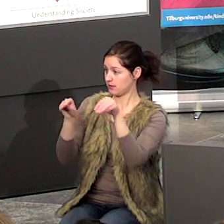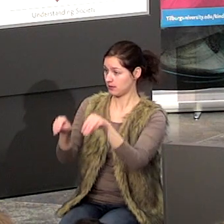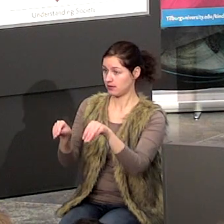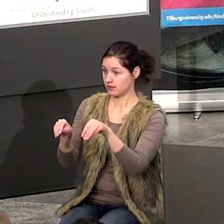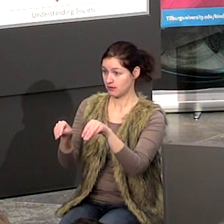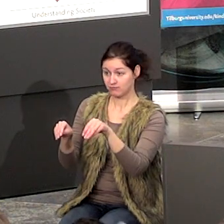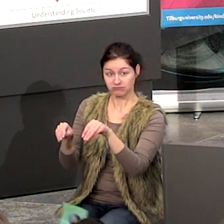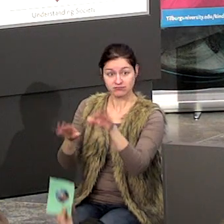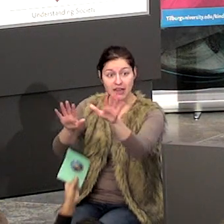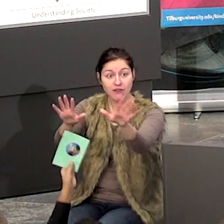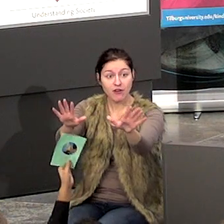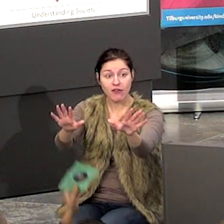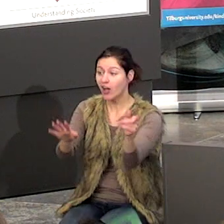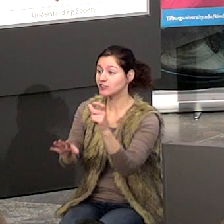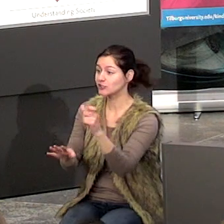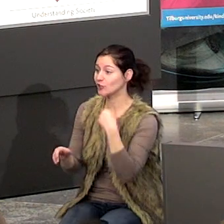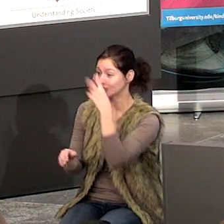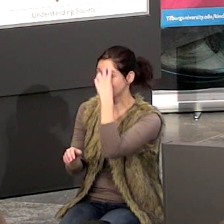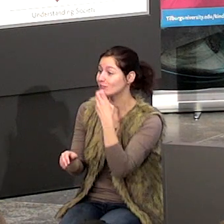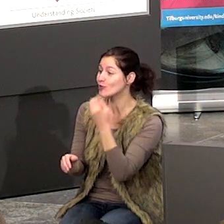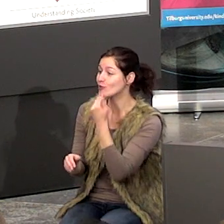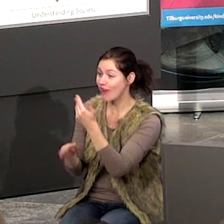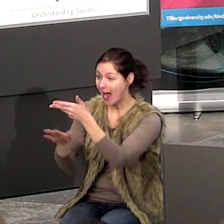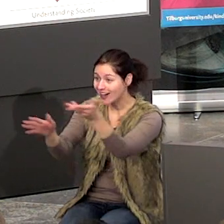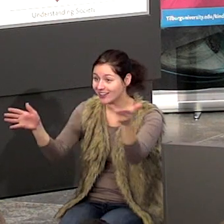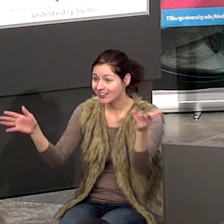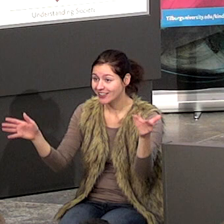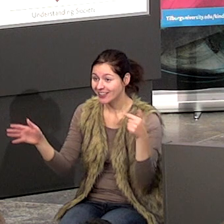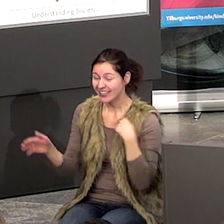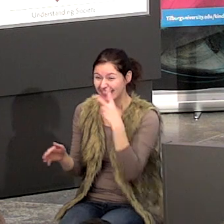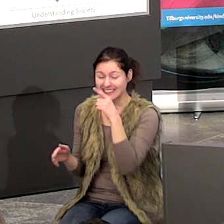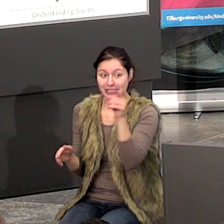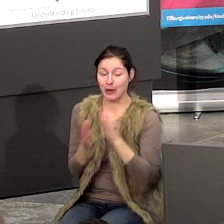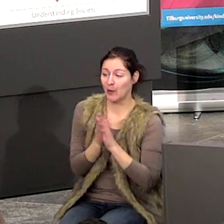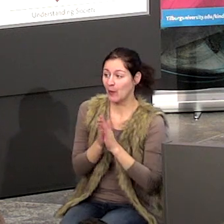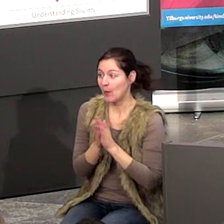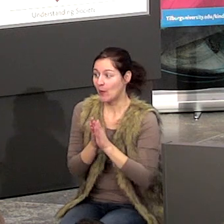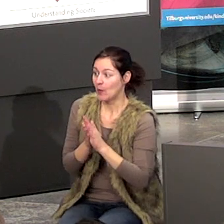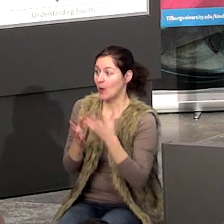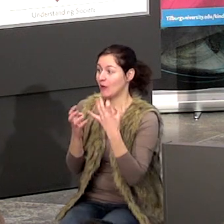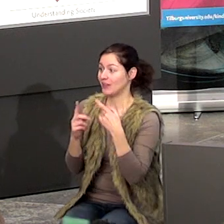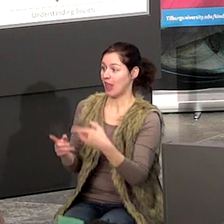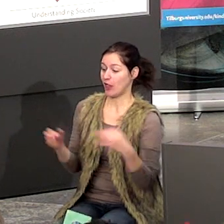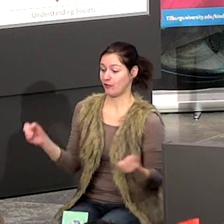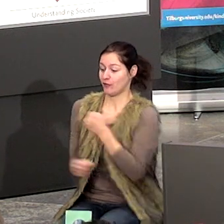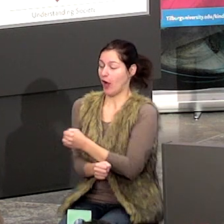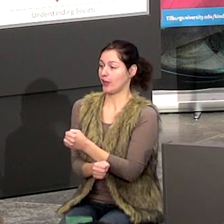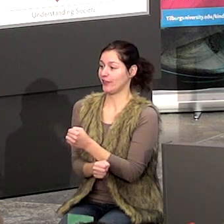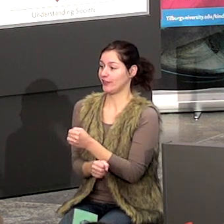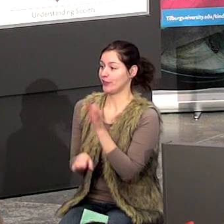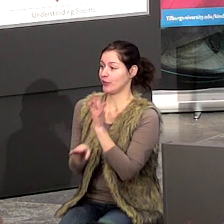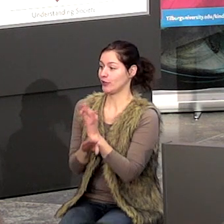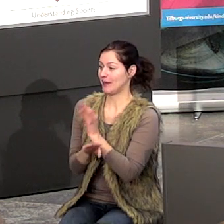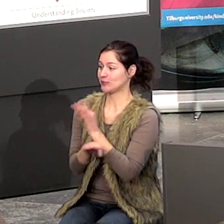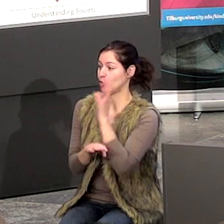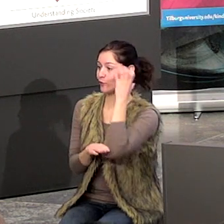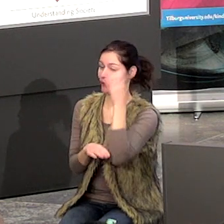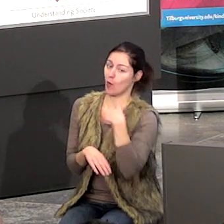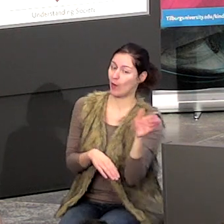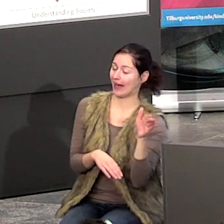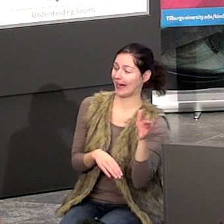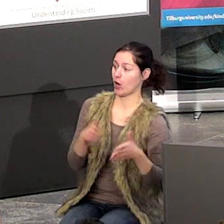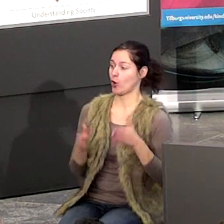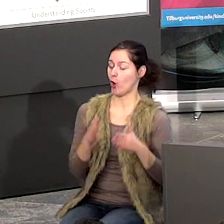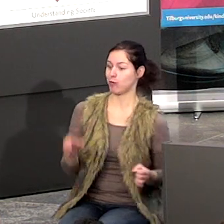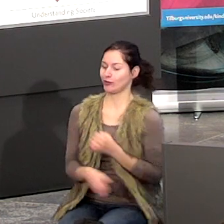even wat serieuze vragen over stellen. Ik zie dat jullie al popelen om juf of meester misschien te vervangen door een robot, zou zomaar kunnen. Ik zal eerst iets